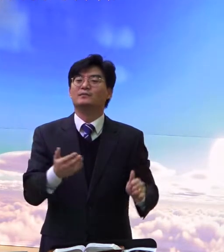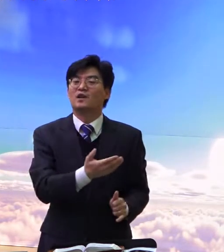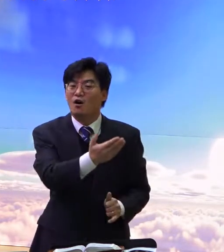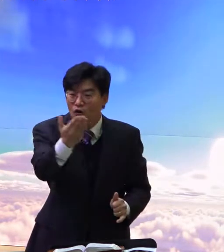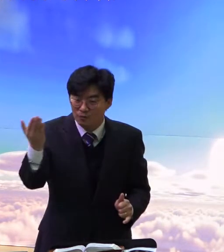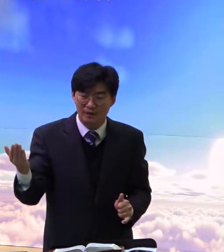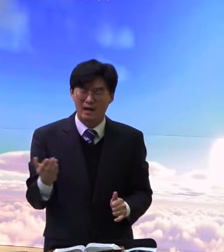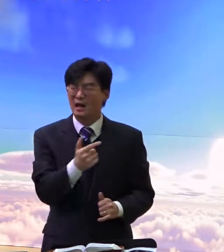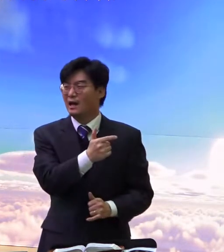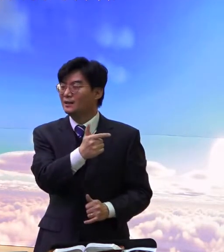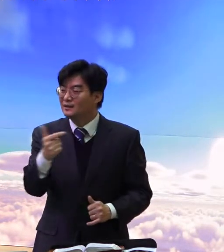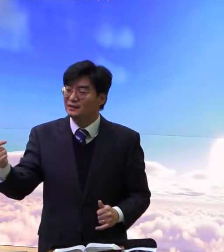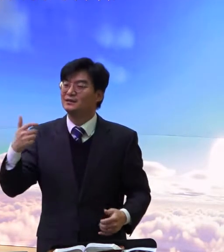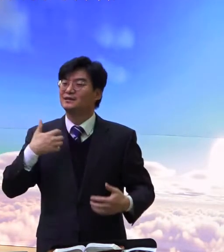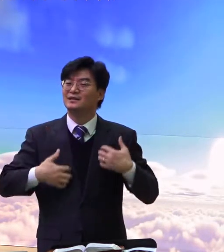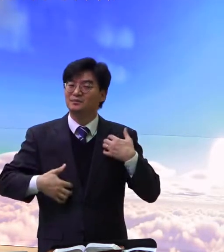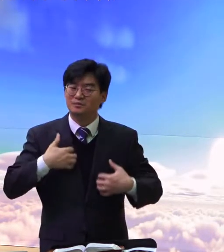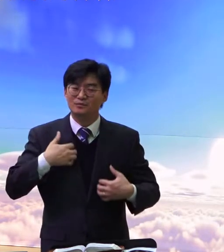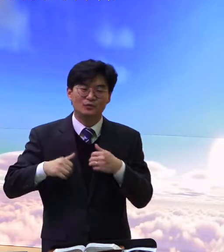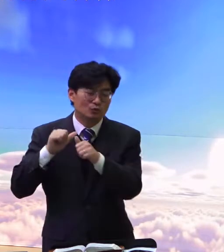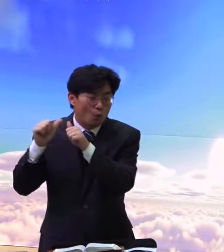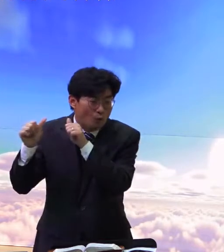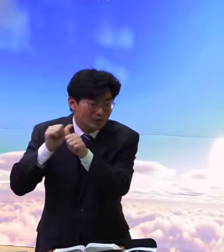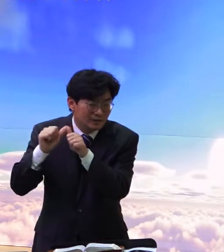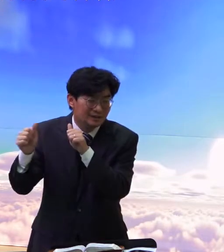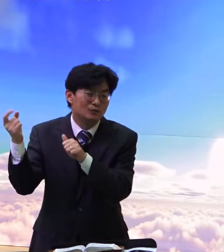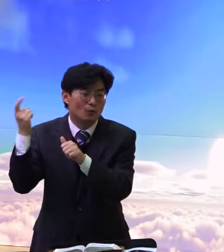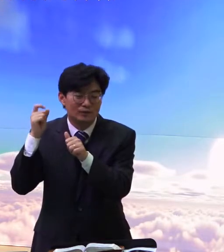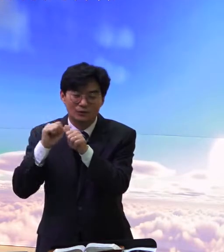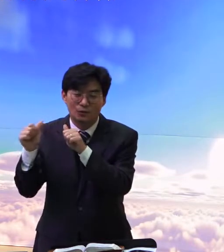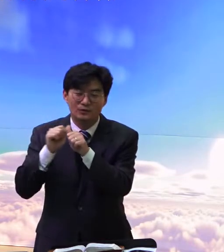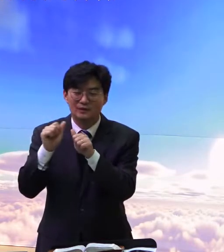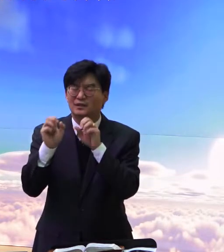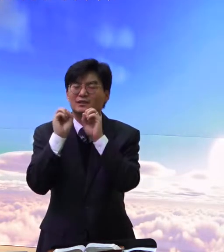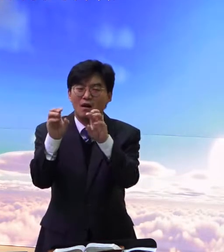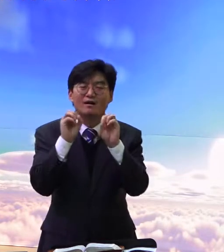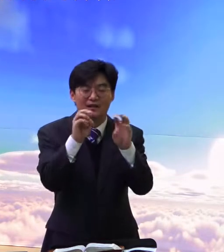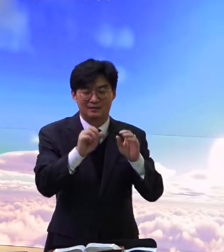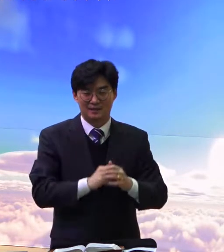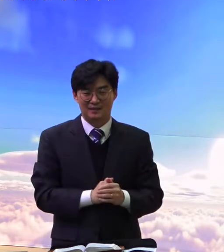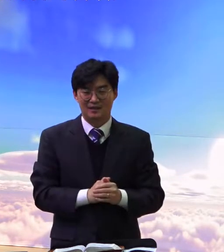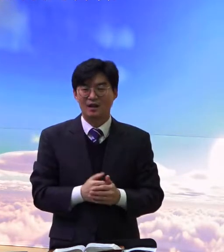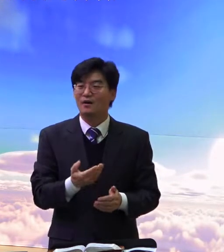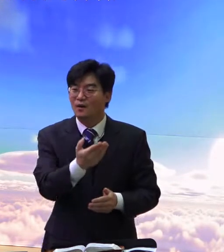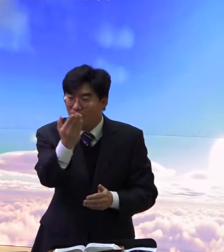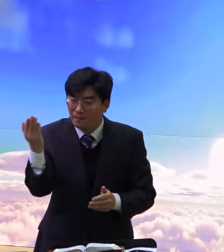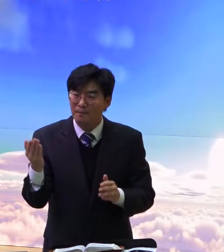우리에게 임할 큰 기쁨의 좋은 소식은 우리의 마음속에 예수님이 오시길 원하신다고 하는 것입니다.